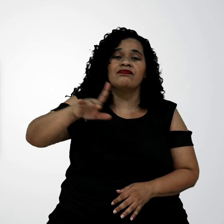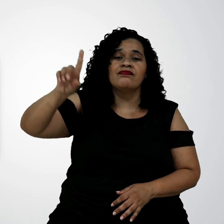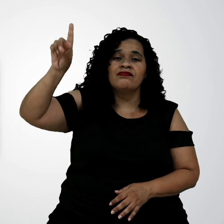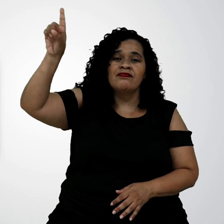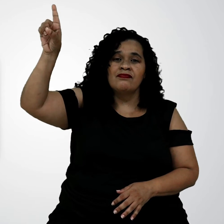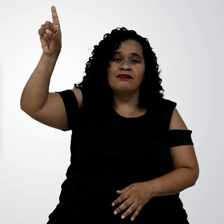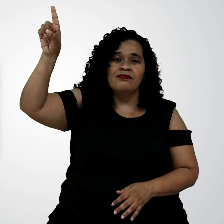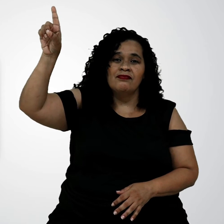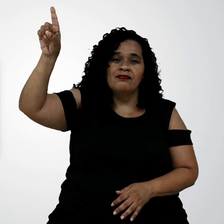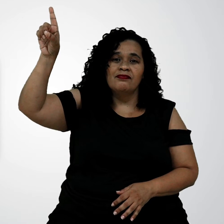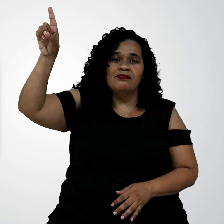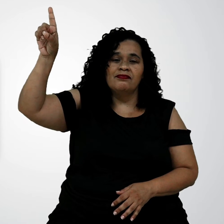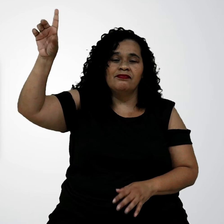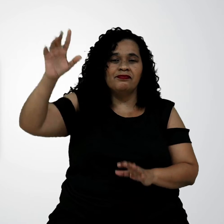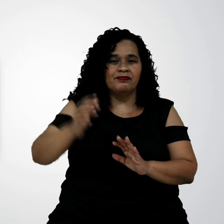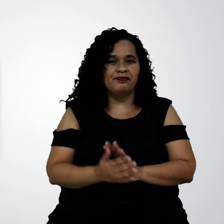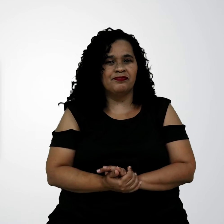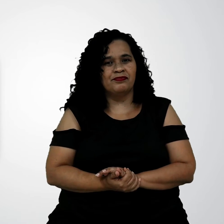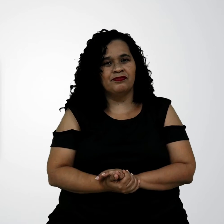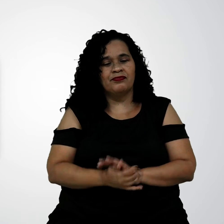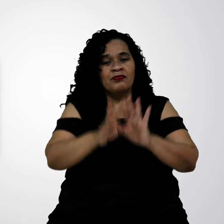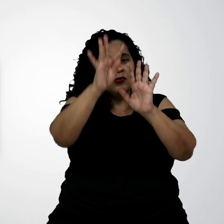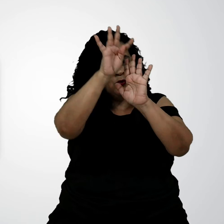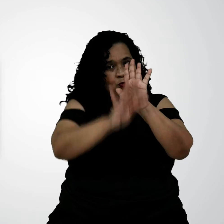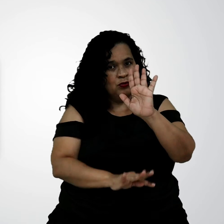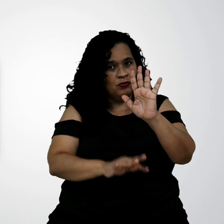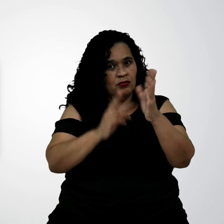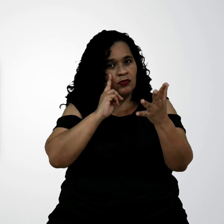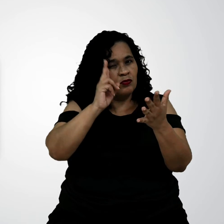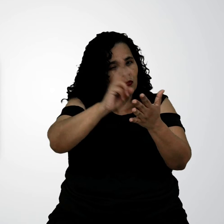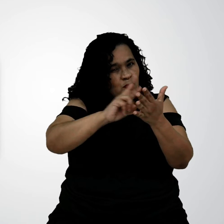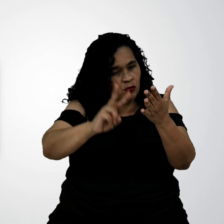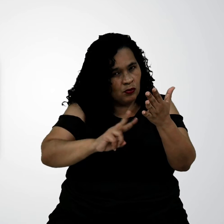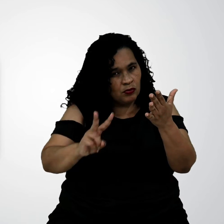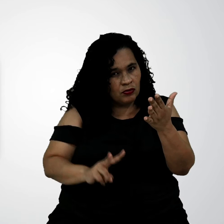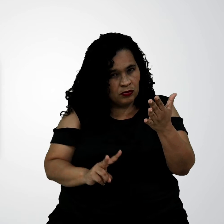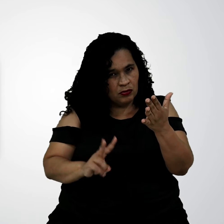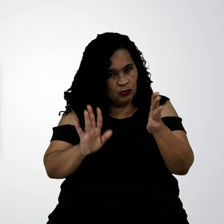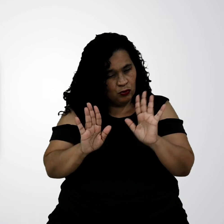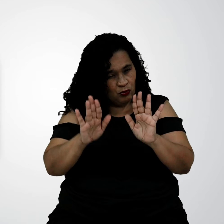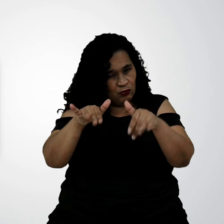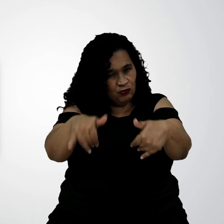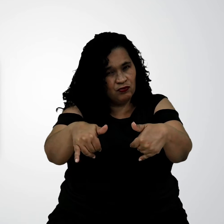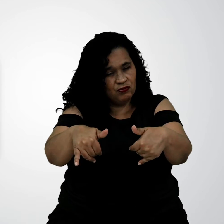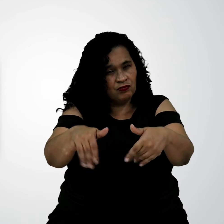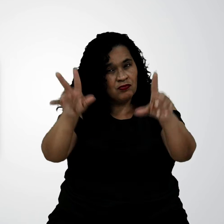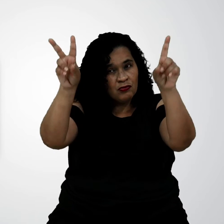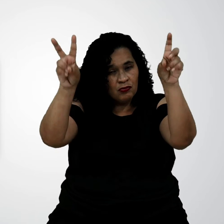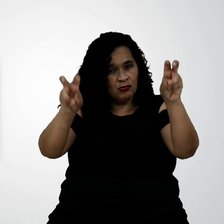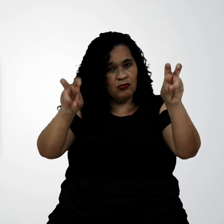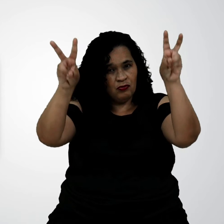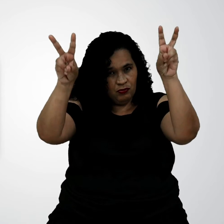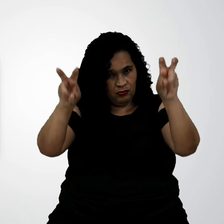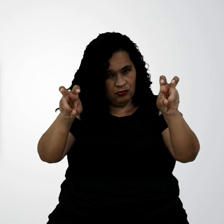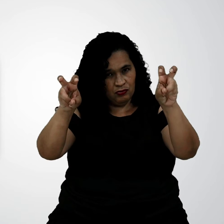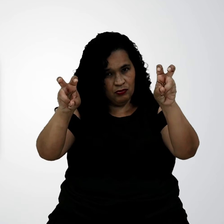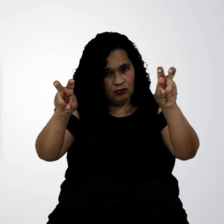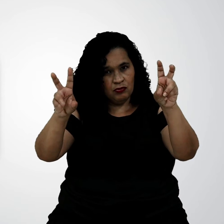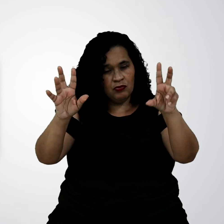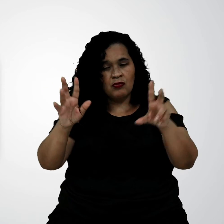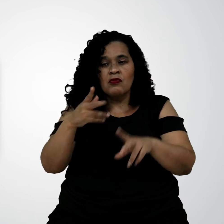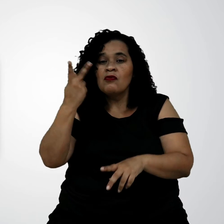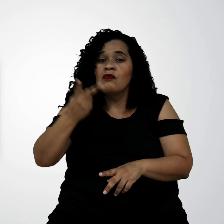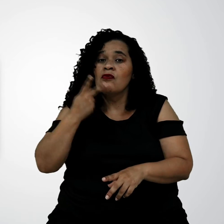O texto que nós lemos, então, para concluirmos aqui o assunto, ele fala de ladrões,